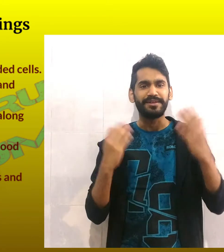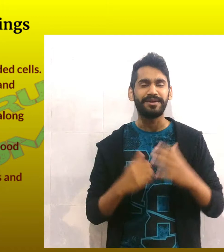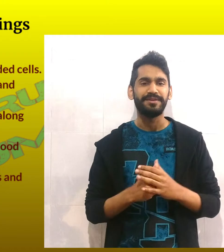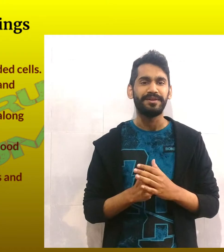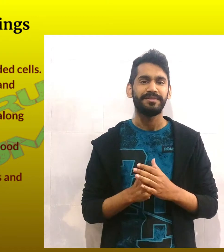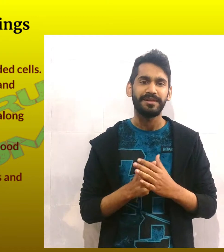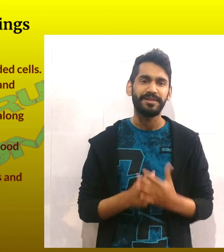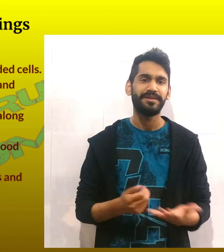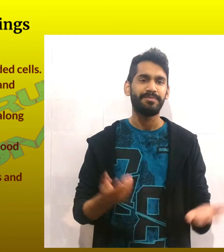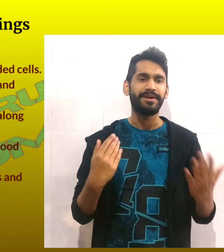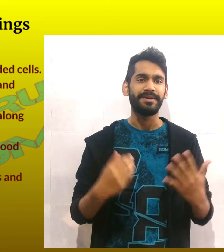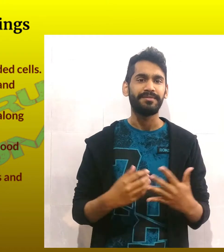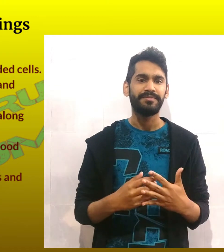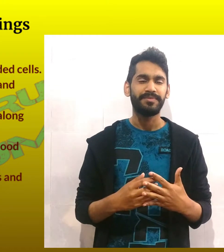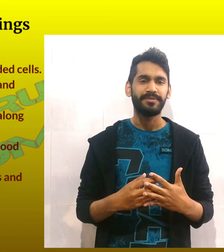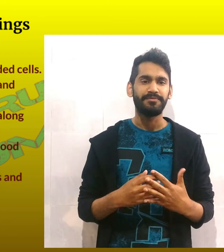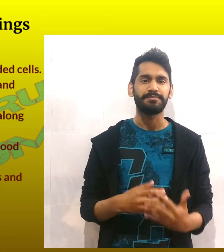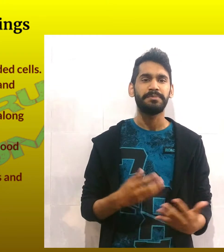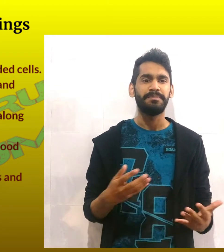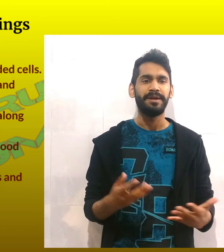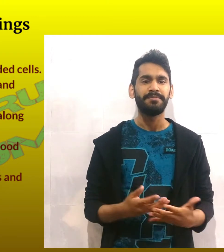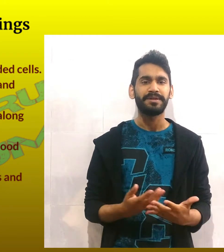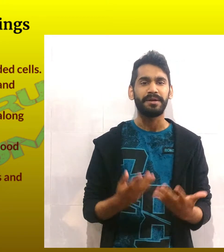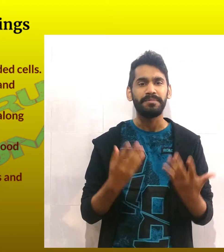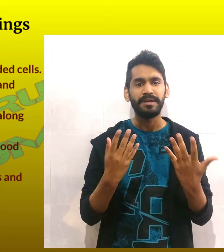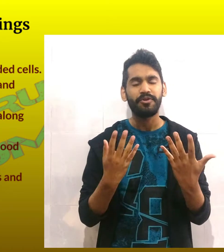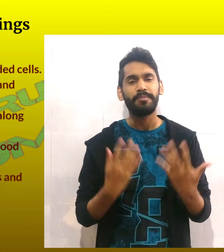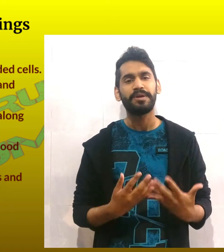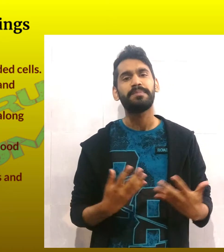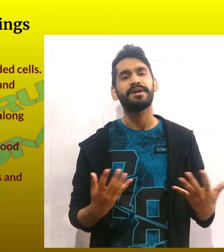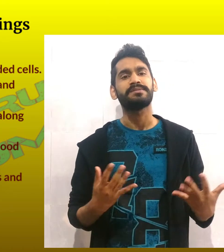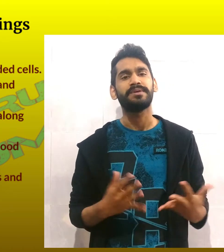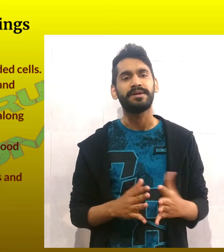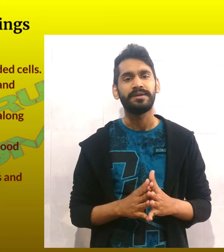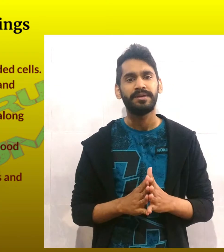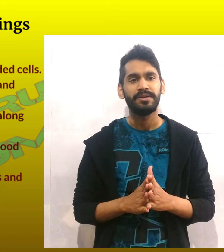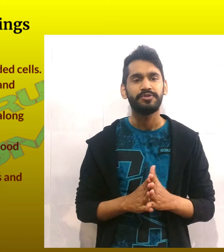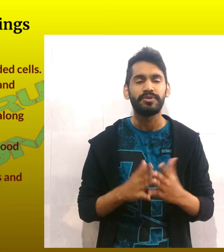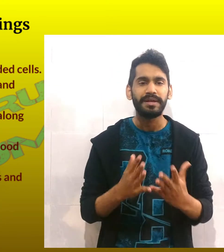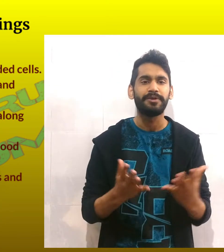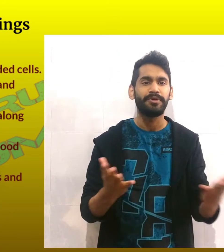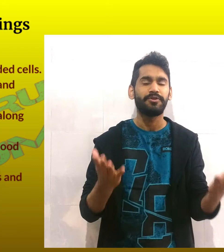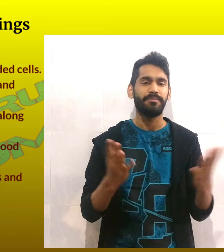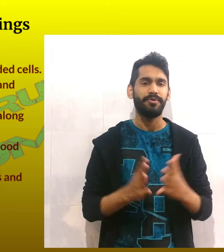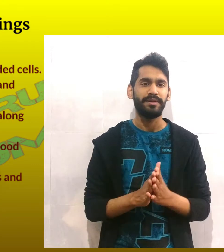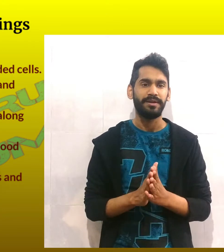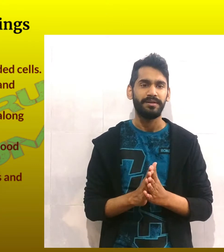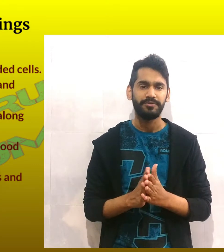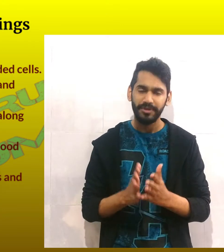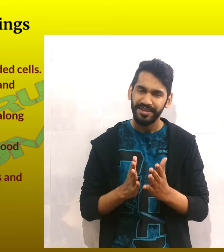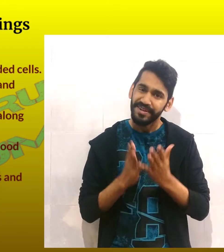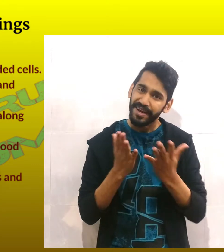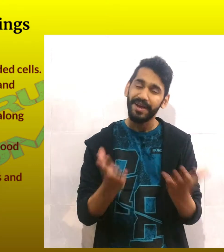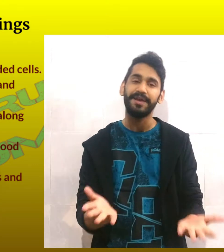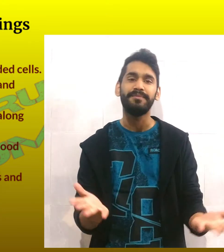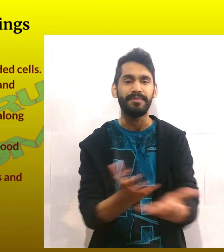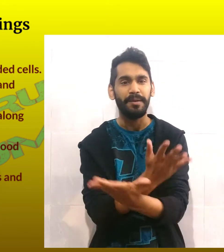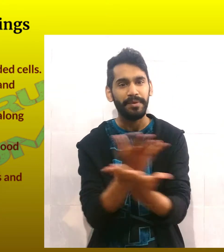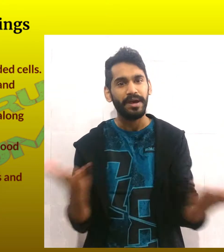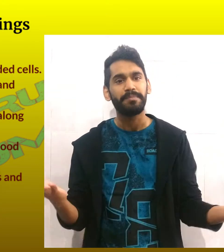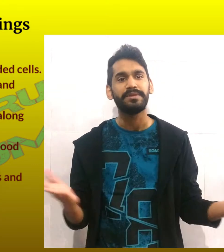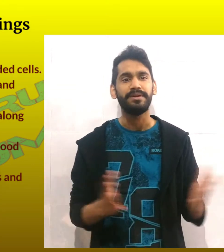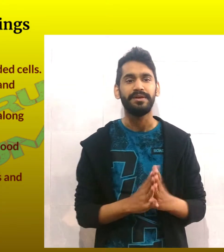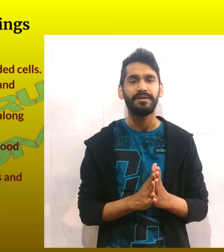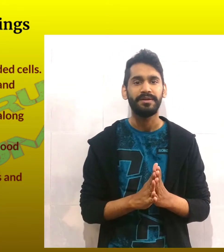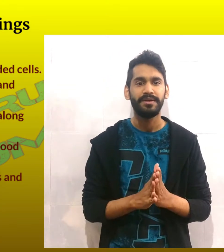क्या है दिल का दरिया? दिल का दरिया ब्लड है। उसमें भी ब्लड में क्या मेन कंपोनेंट प्लाज्मा है, जो कि लिक्विड कंपोनेंट है, जो कि दरिया है ही,